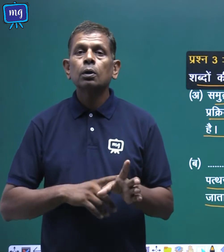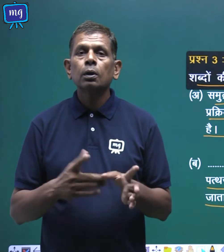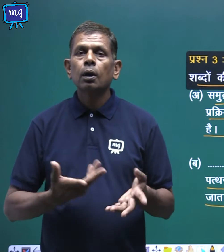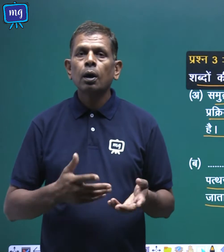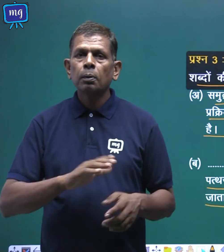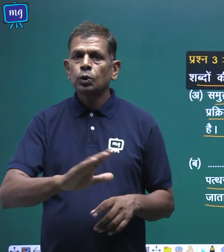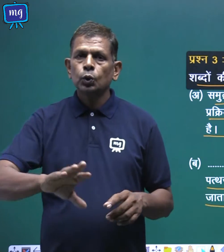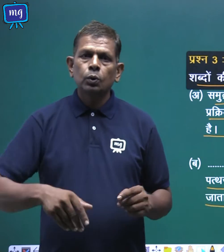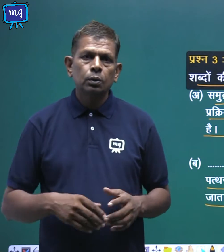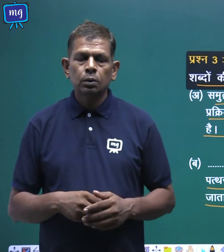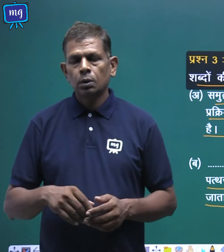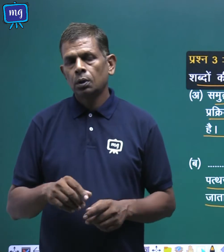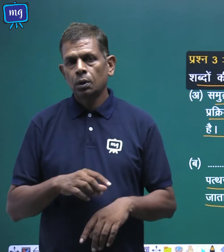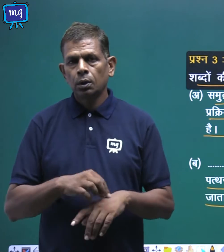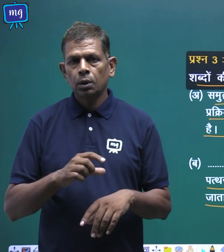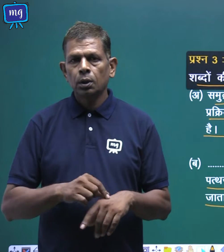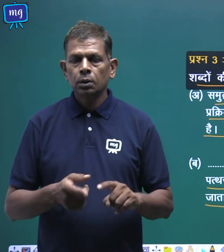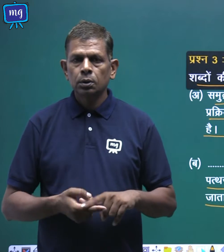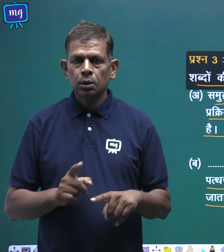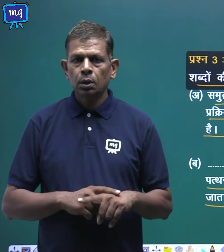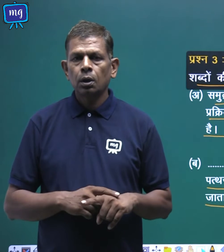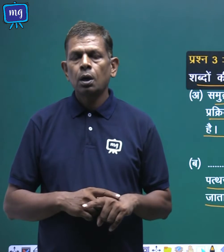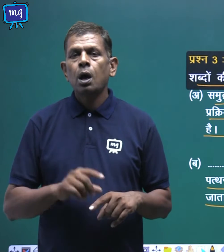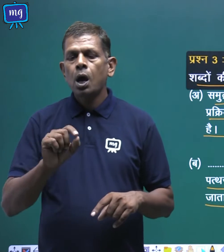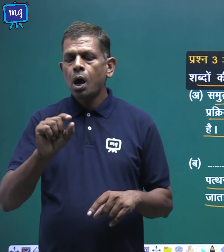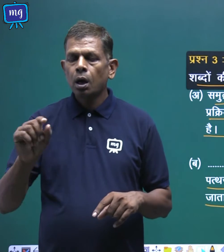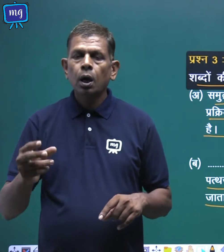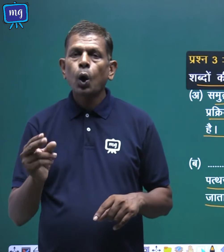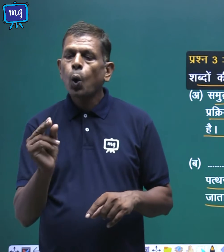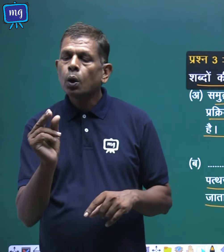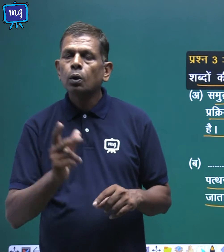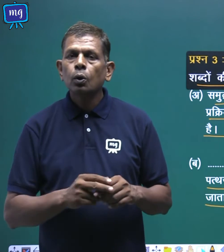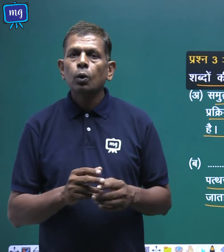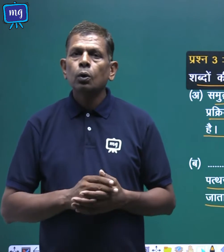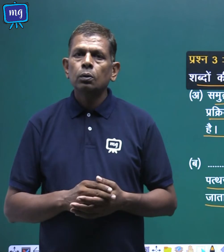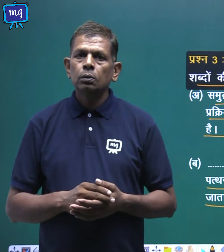बच्चों, रेत से कंकड़ और पत्थरों को